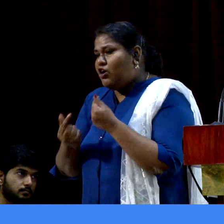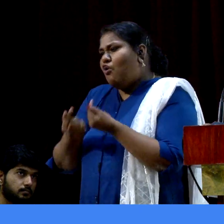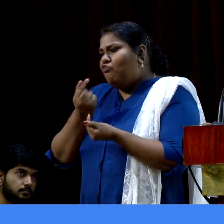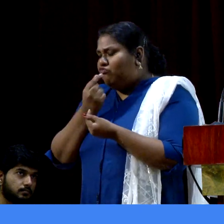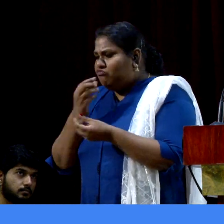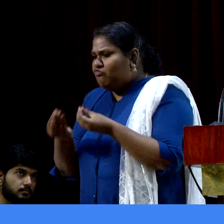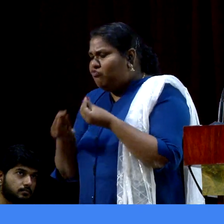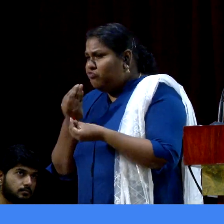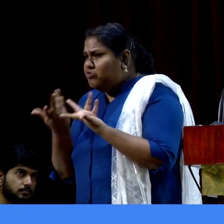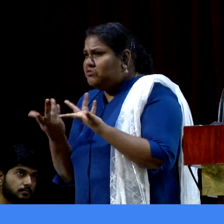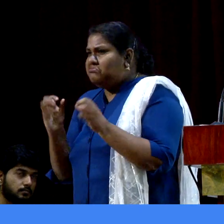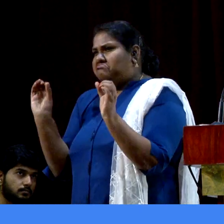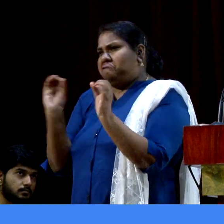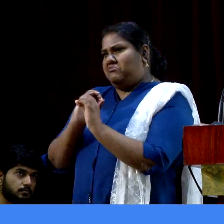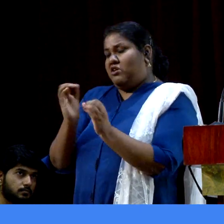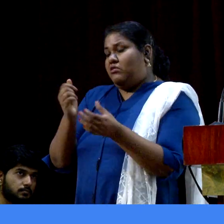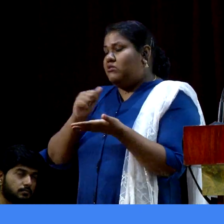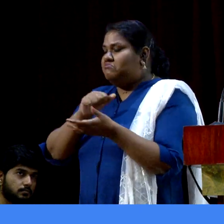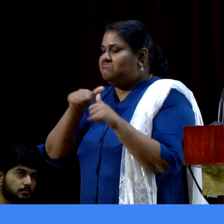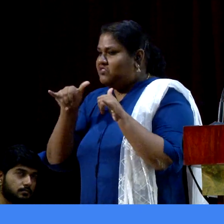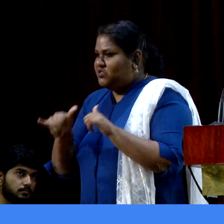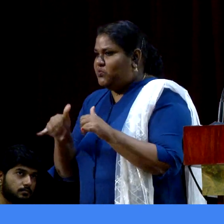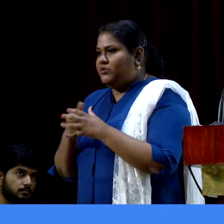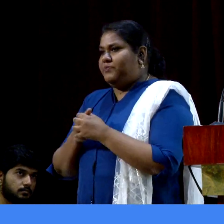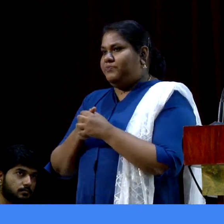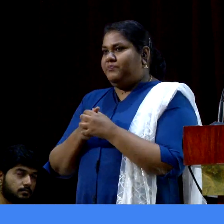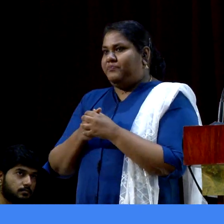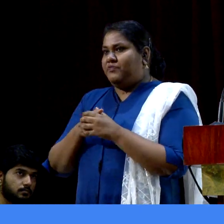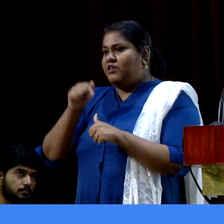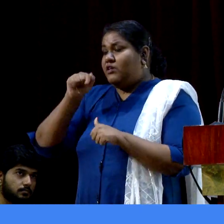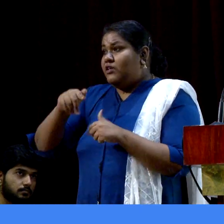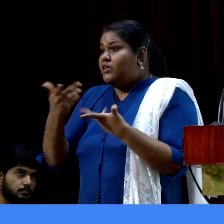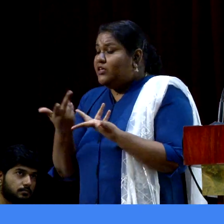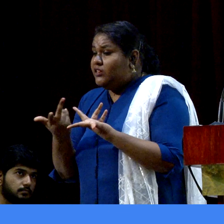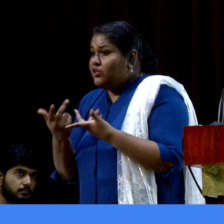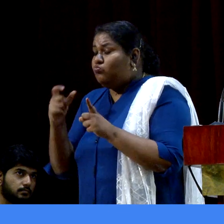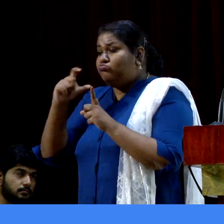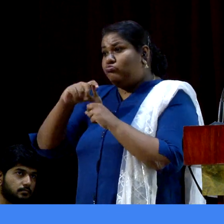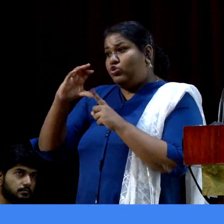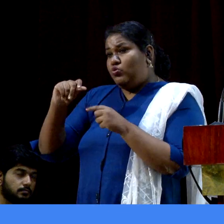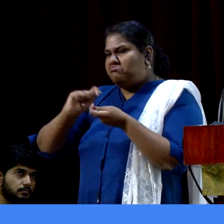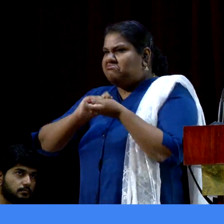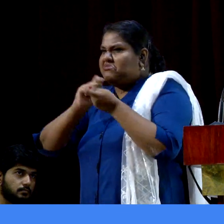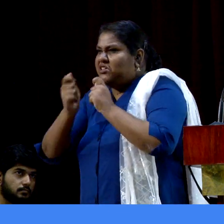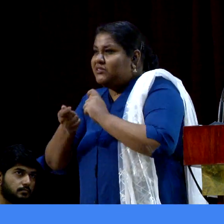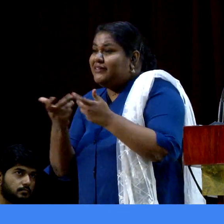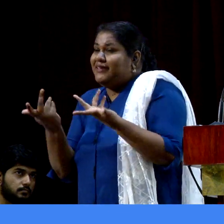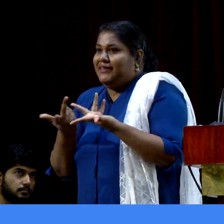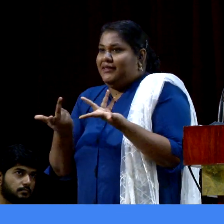இல்லைன்ற நிலைமை, வழங்கக்கூடிய சூழல் இல்லாத சூழலை நாம் அறிந்திருக்கிறோம்.